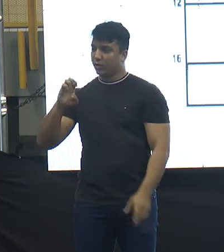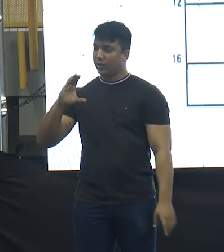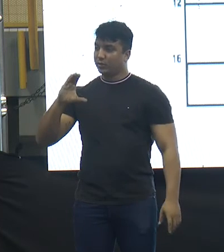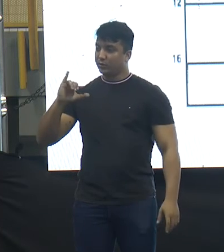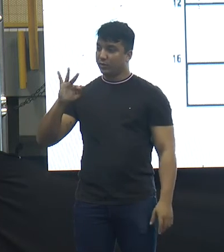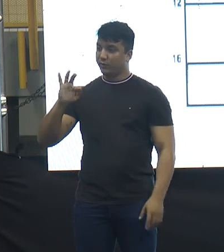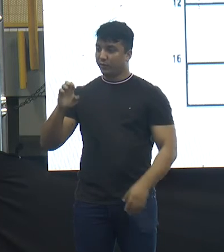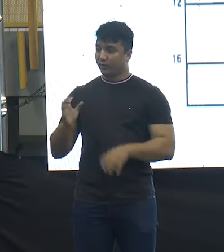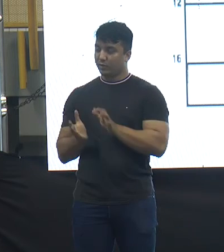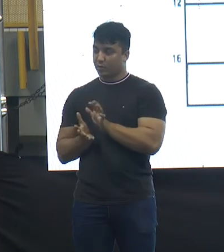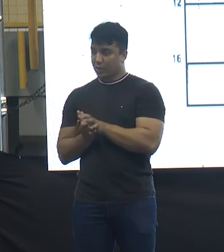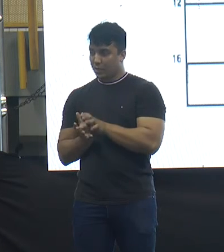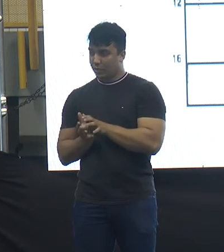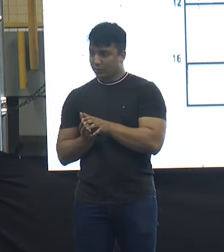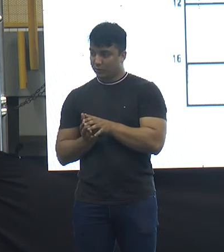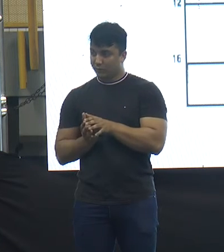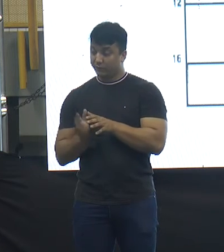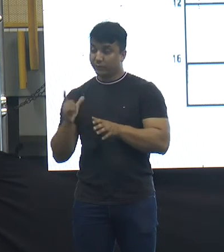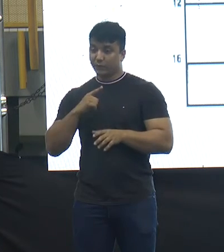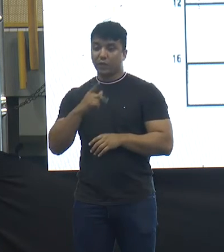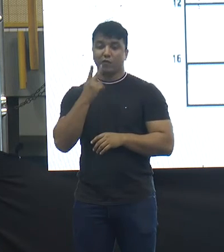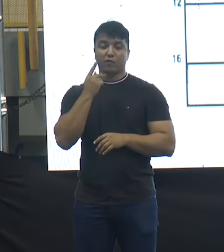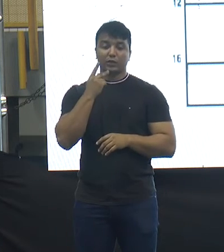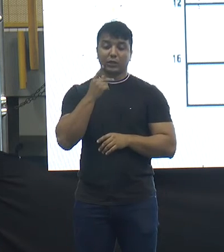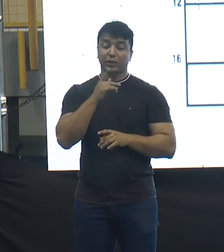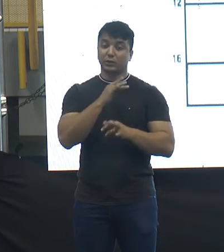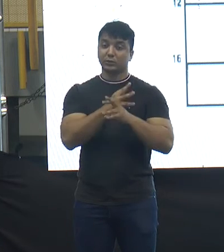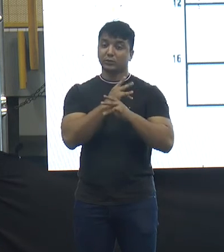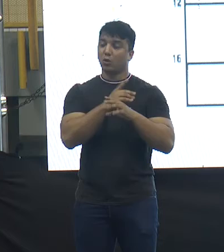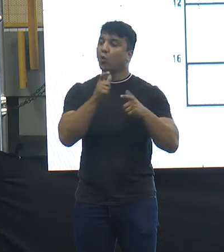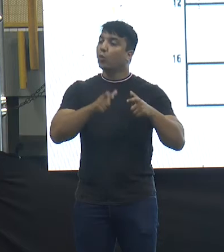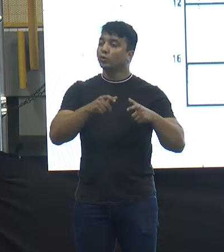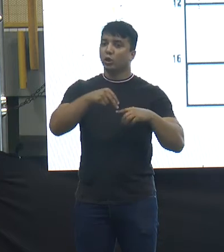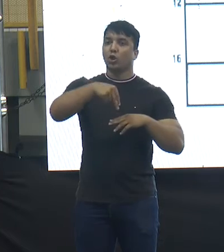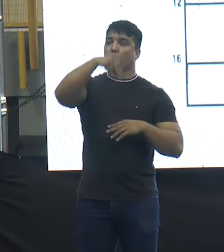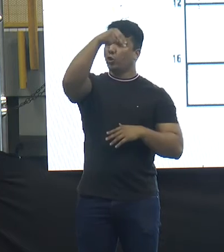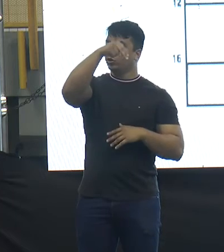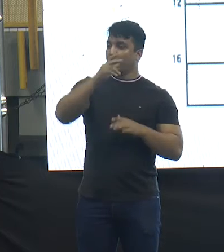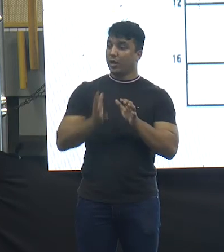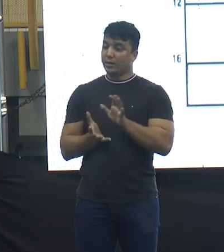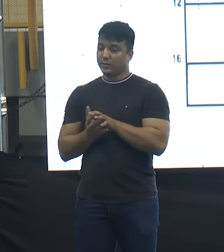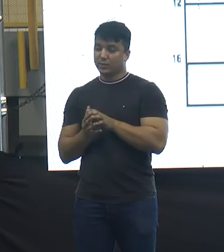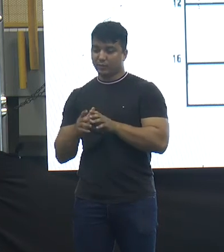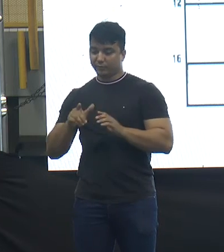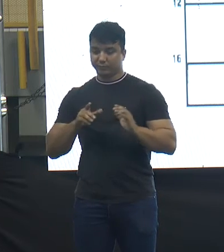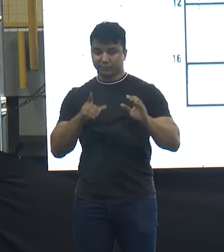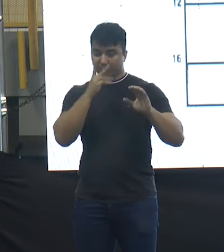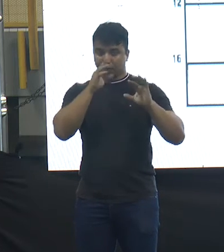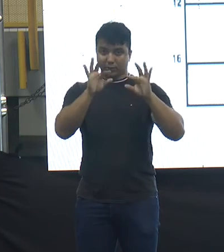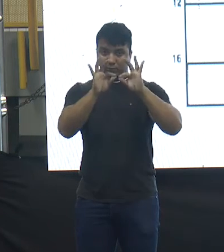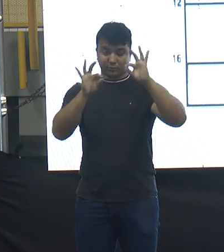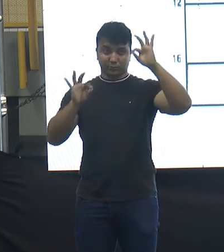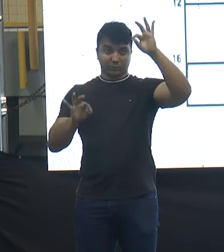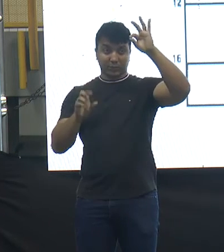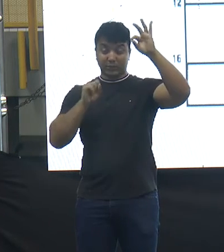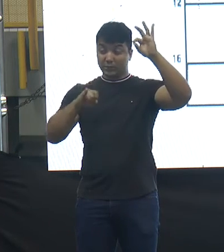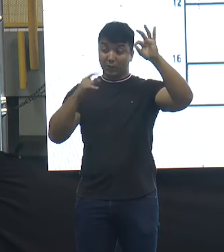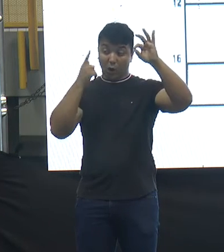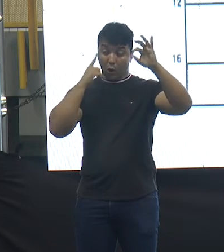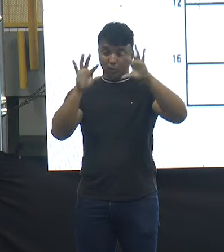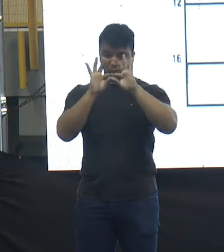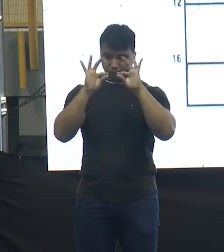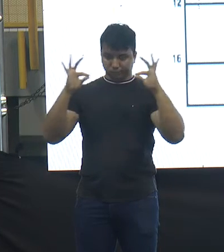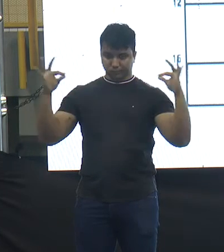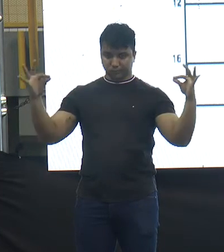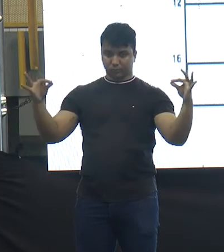embaixo. Fortaleza está ao norte do Recife. Exatamente, se você cruzar,